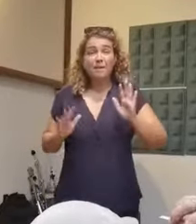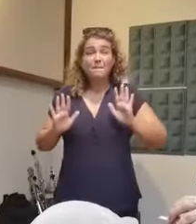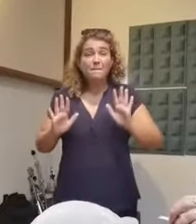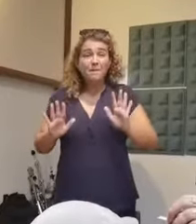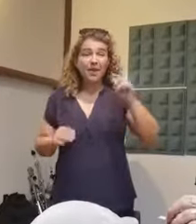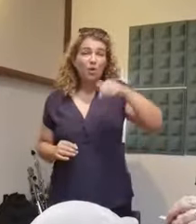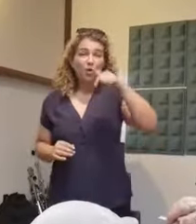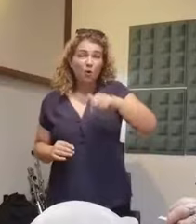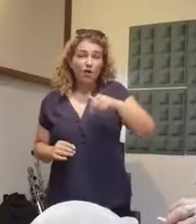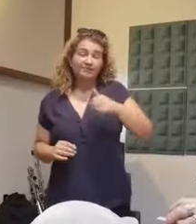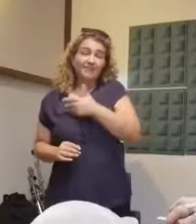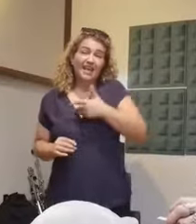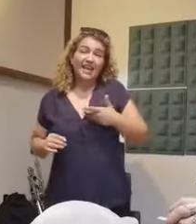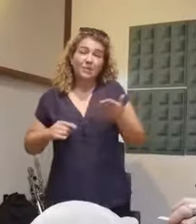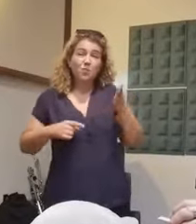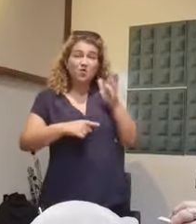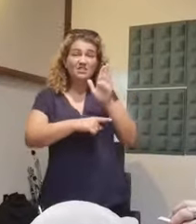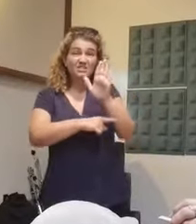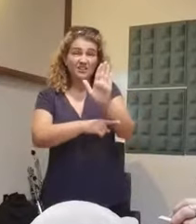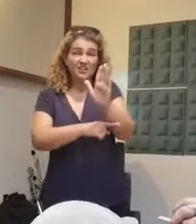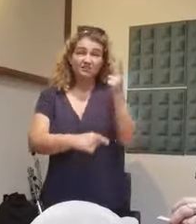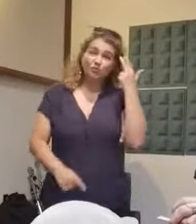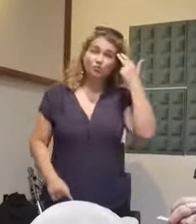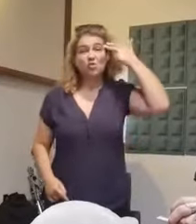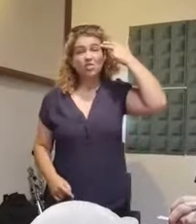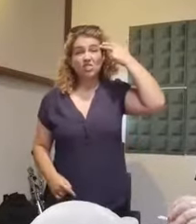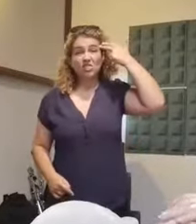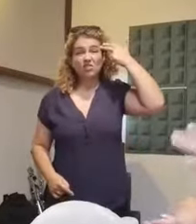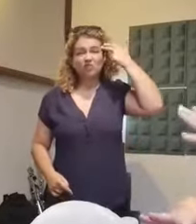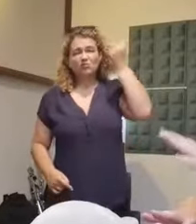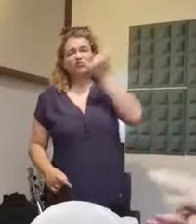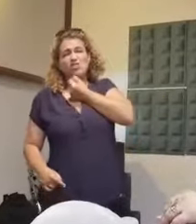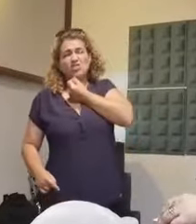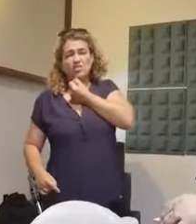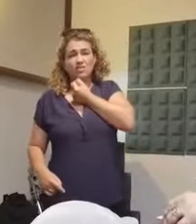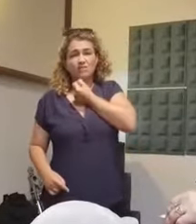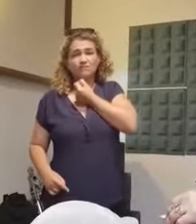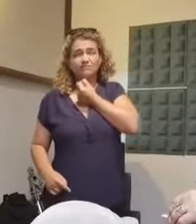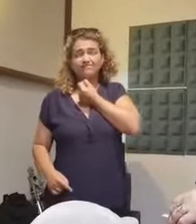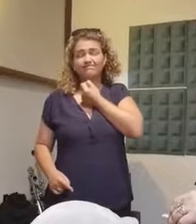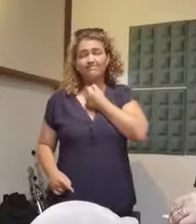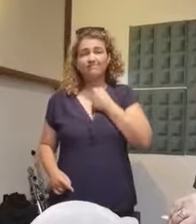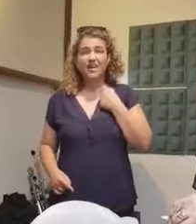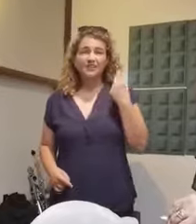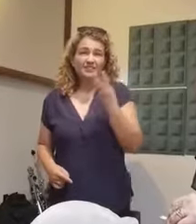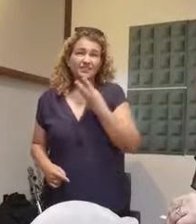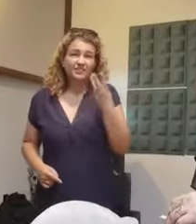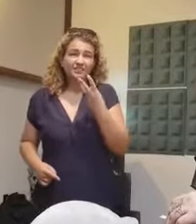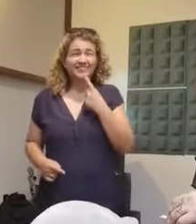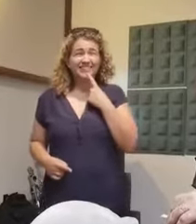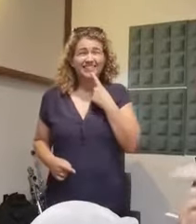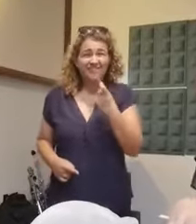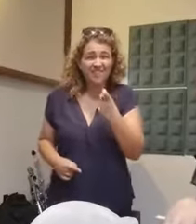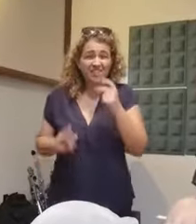para poder hacer un poquito más visible el suicidio. Nos cuesta trabajo, ahora lo hablábamos los tres, nos cuesta trabajo dar datos